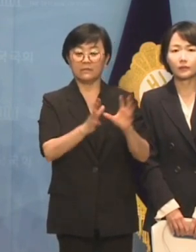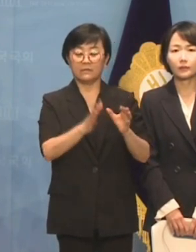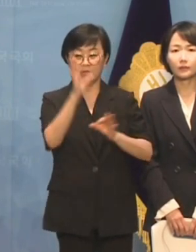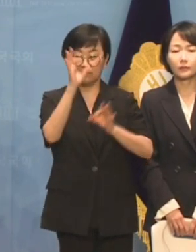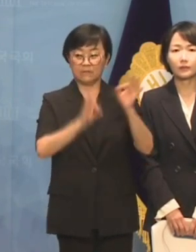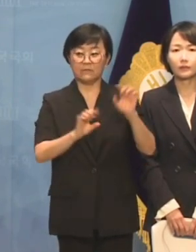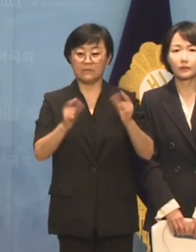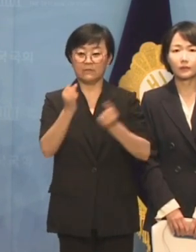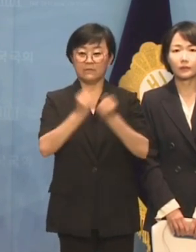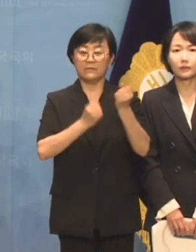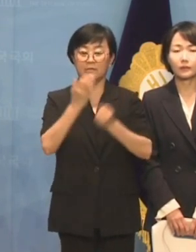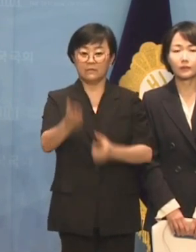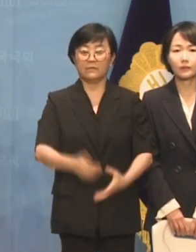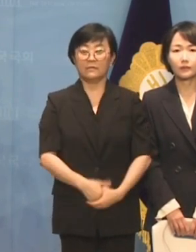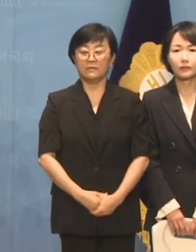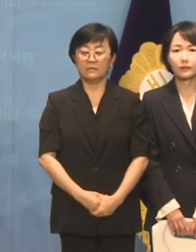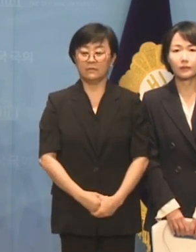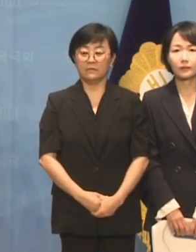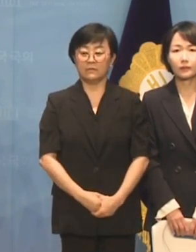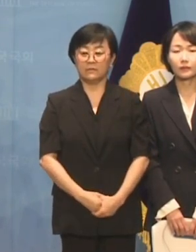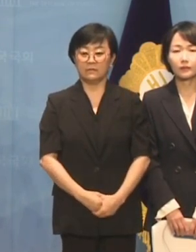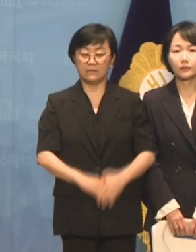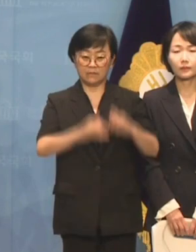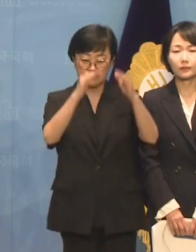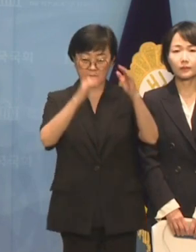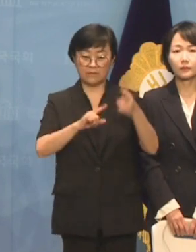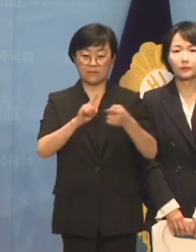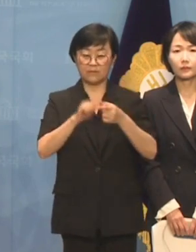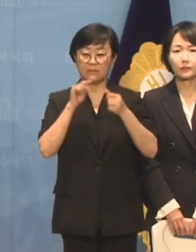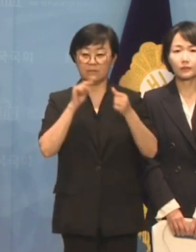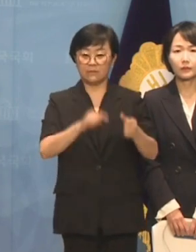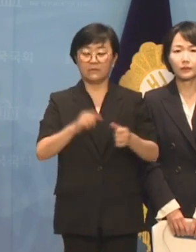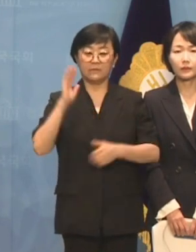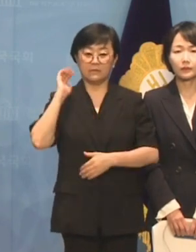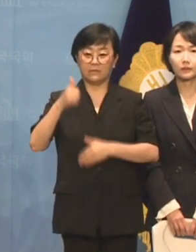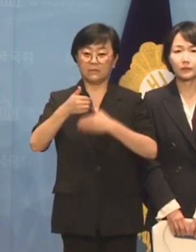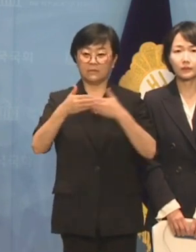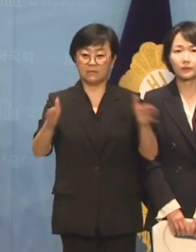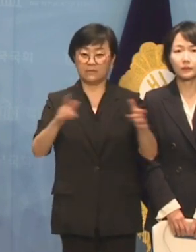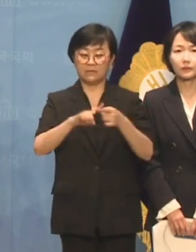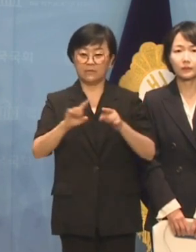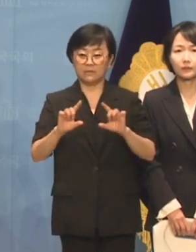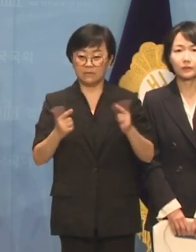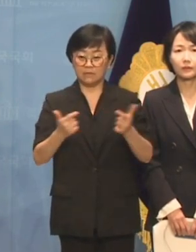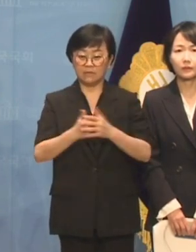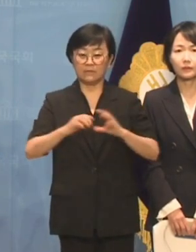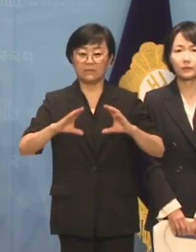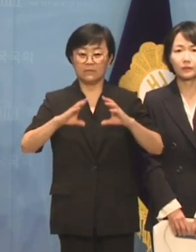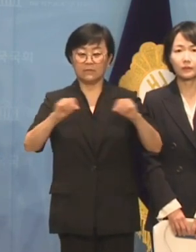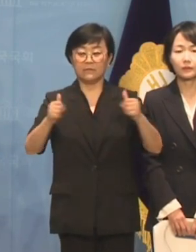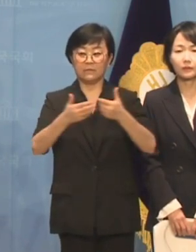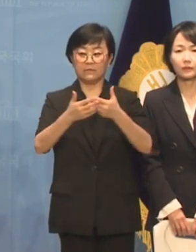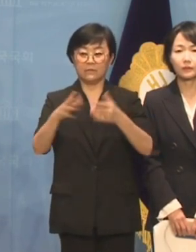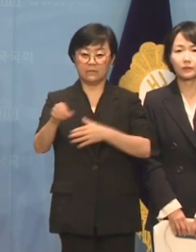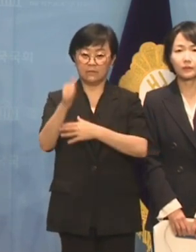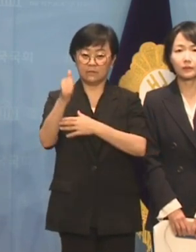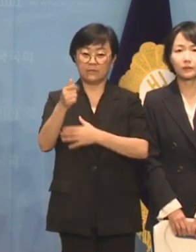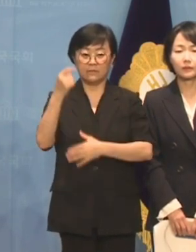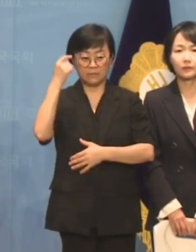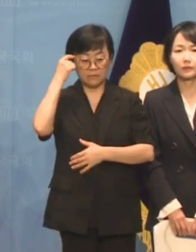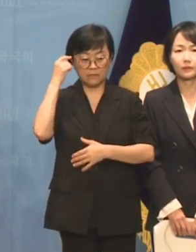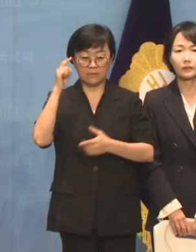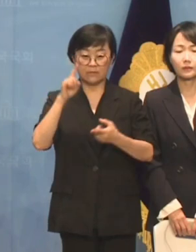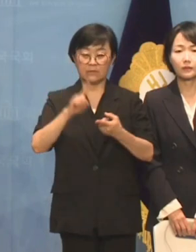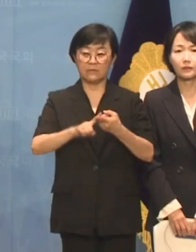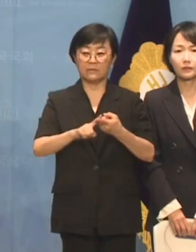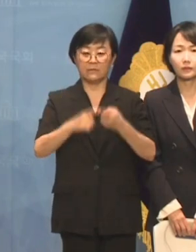절대 아니다라고 말씀드리고 이 사안들을 지시한 곳이 대통령실인지 아니면은 국토부 장관의